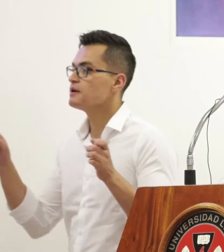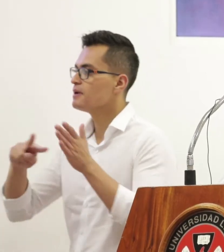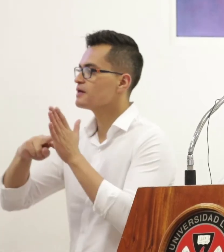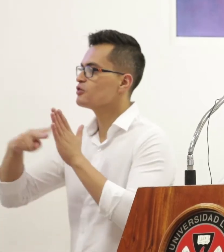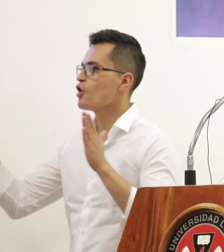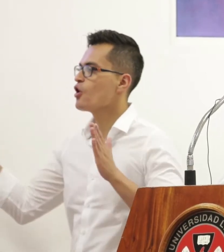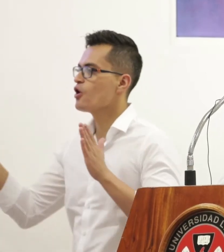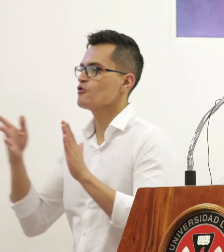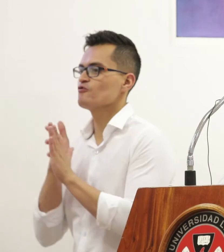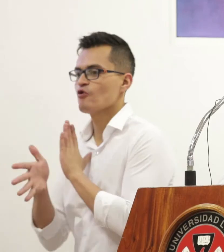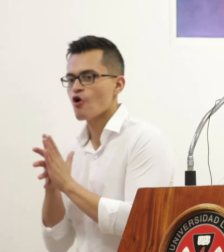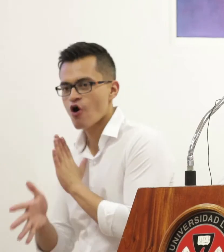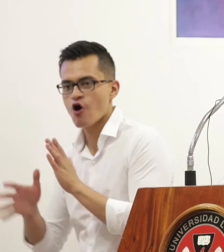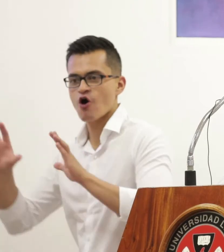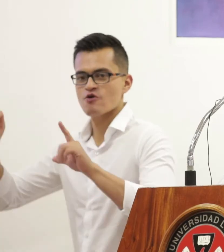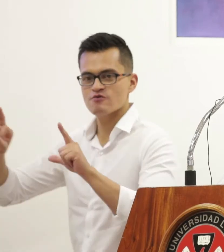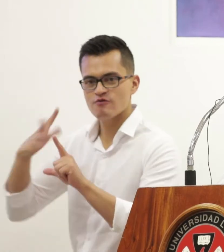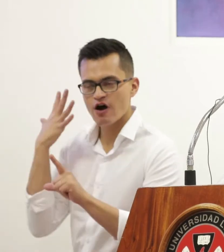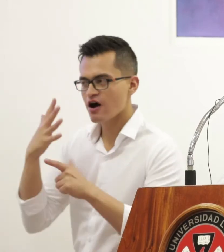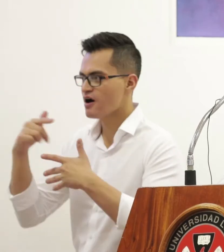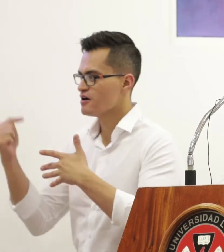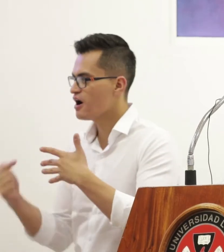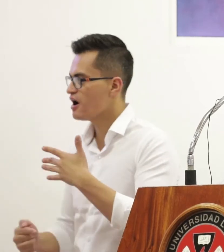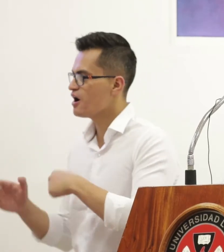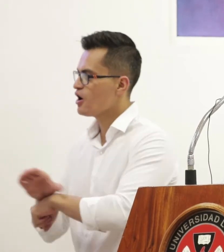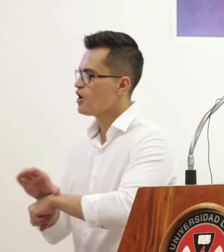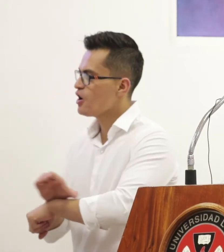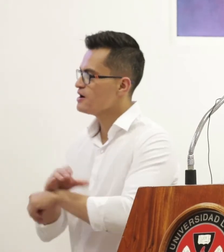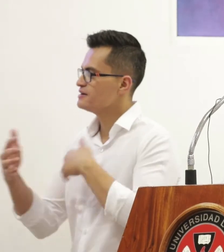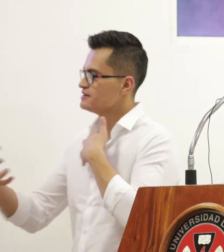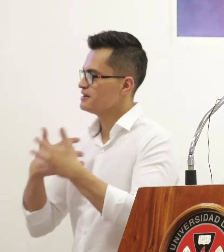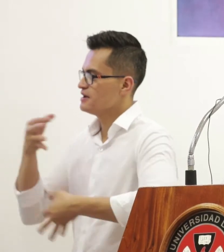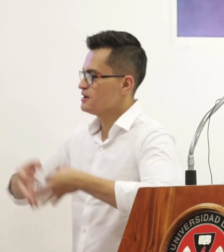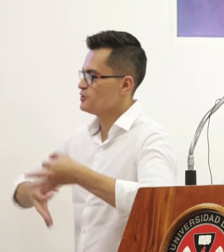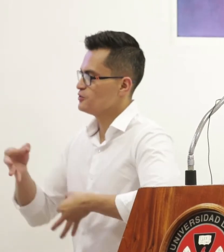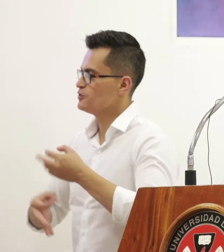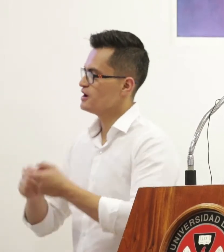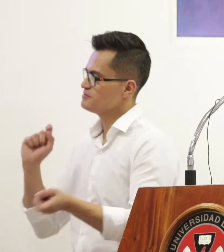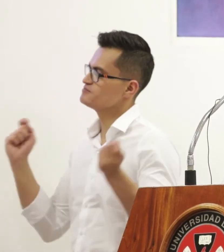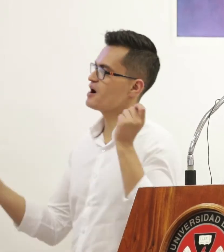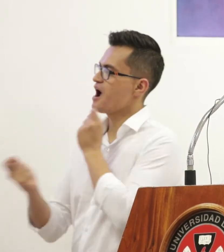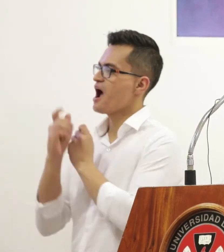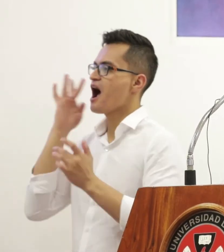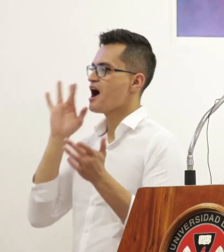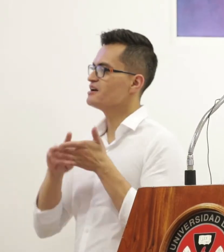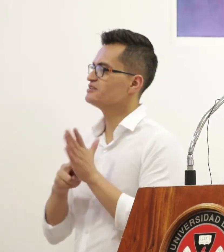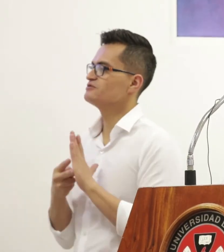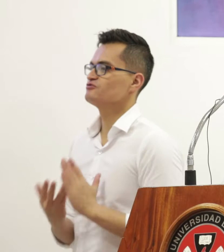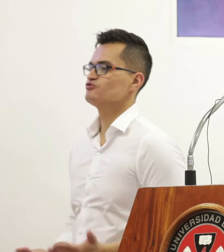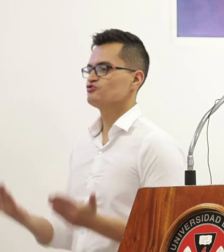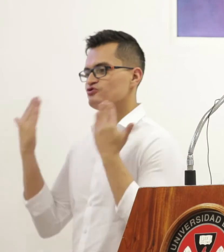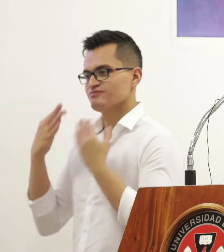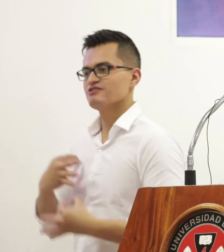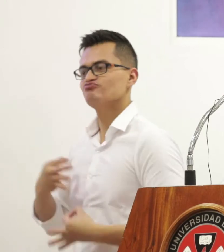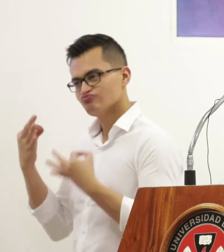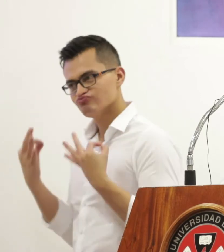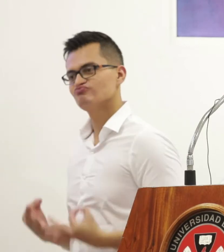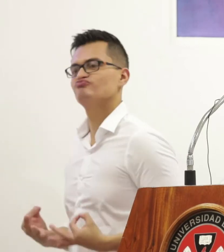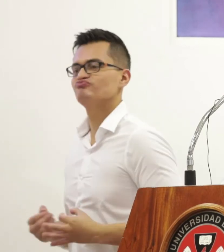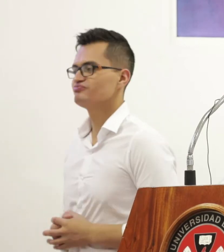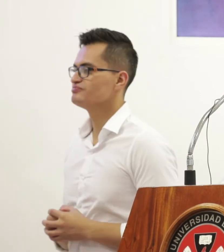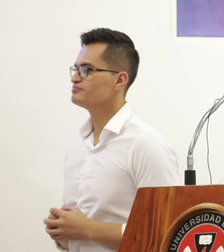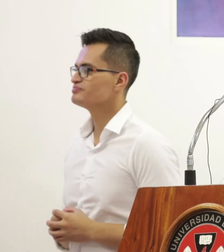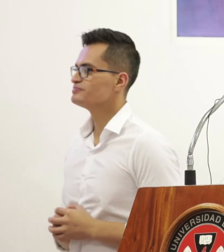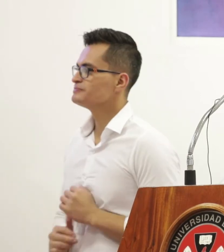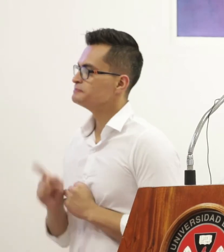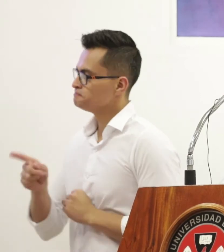de la información y la digitalización del sistema de justicia para darle mayor transparencia al sistema. Estamos empeñados en